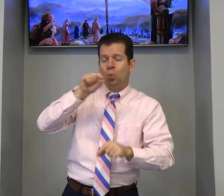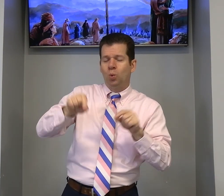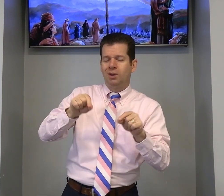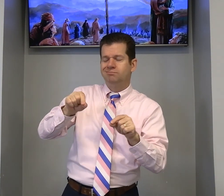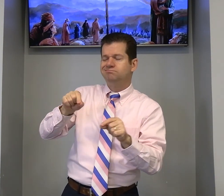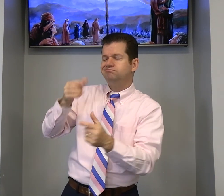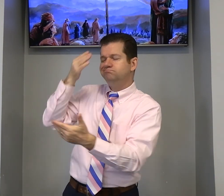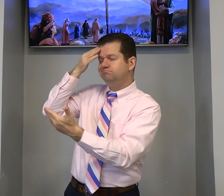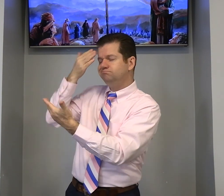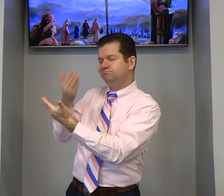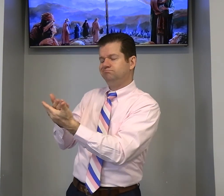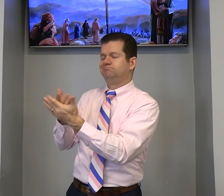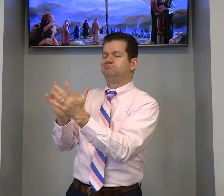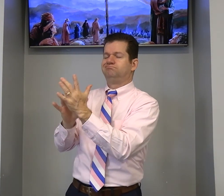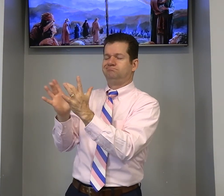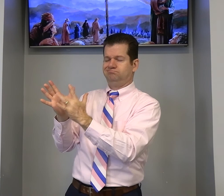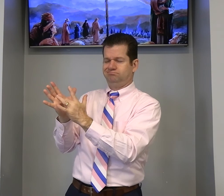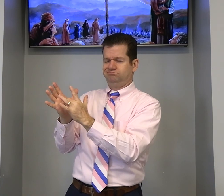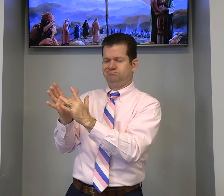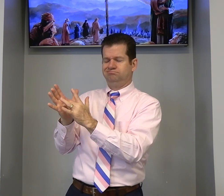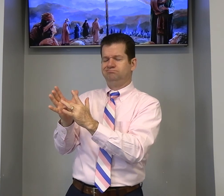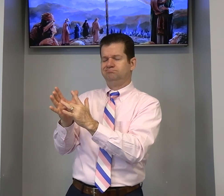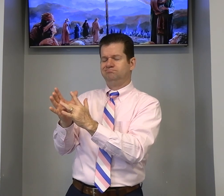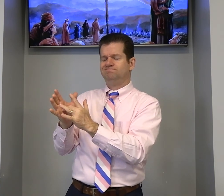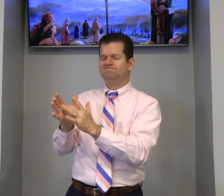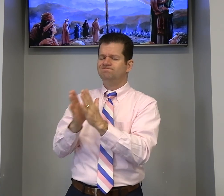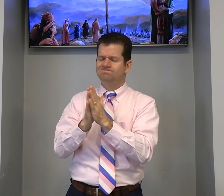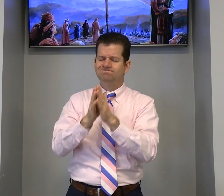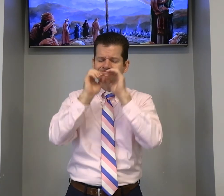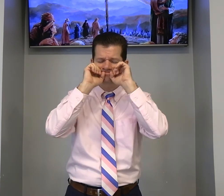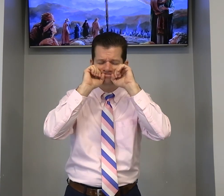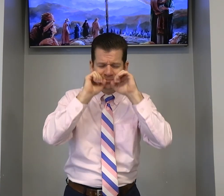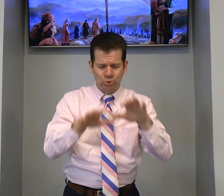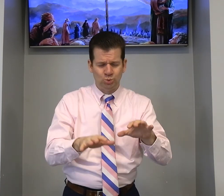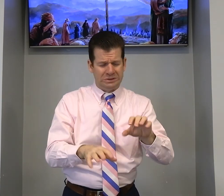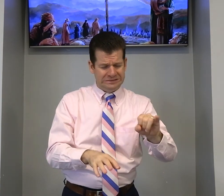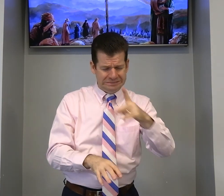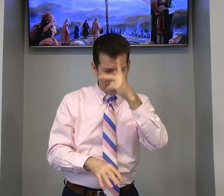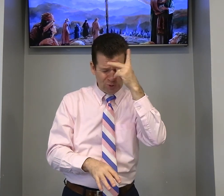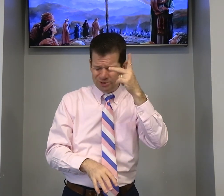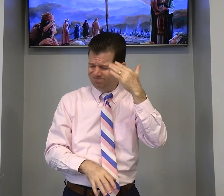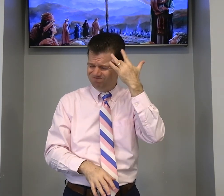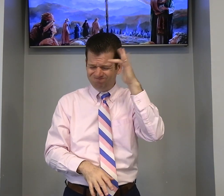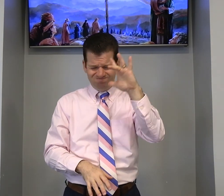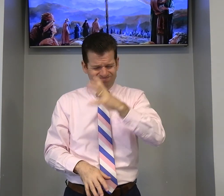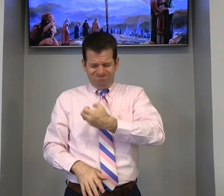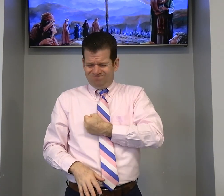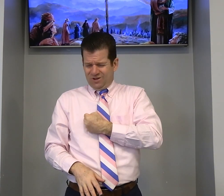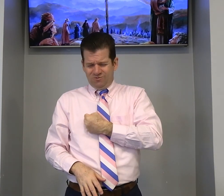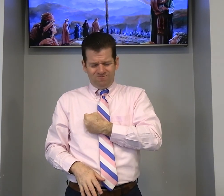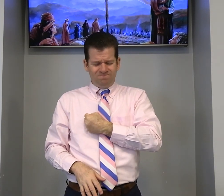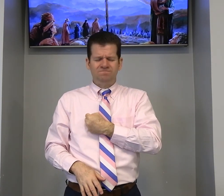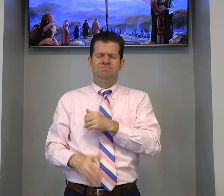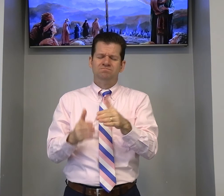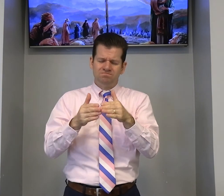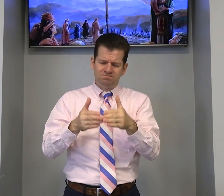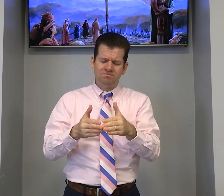Falta nós crermos em Jesus. Abençoe as pessoas, ajuda a entender